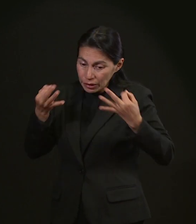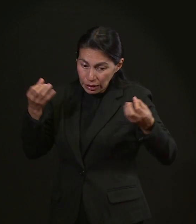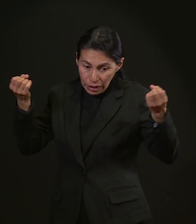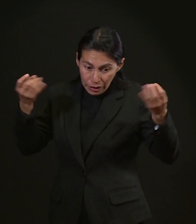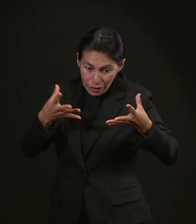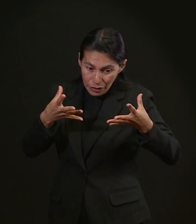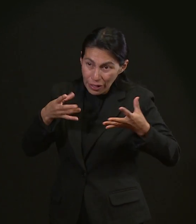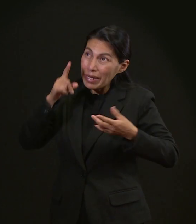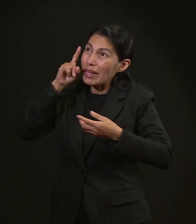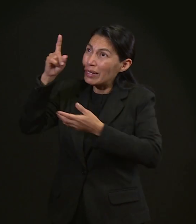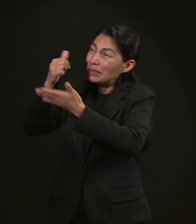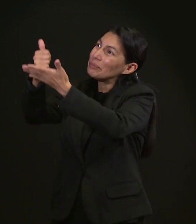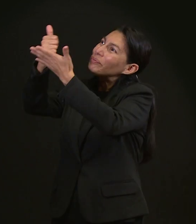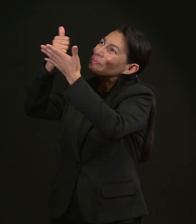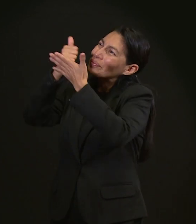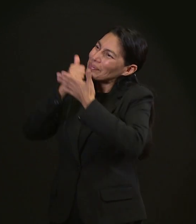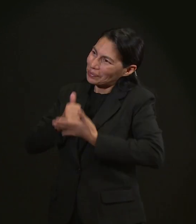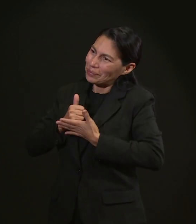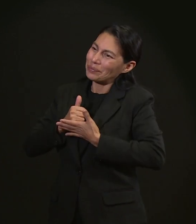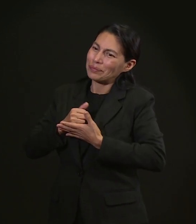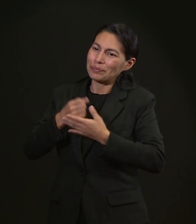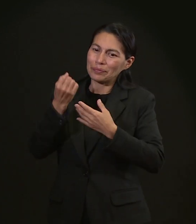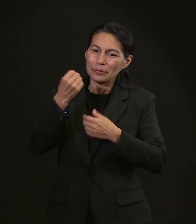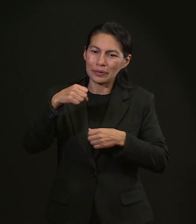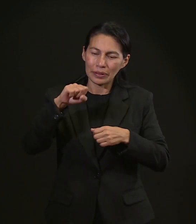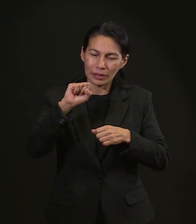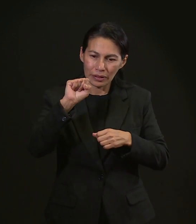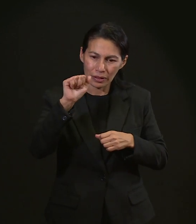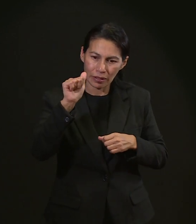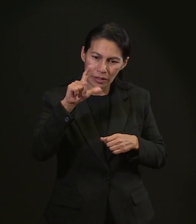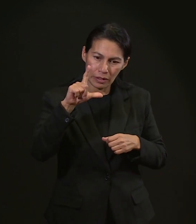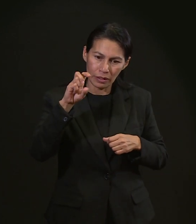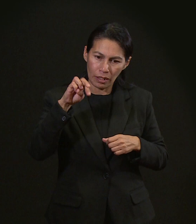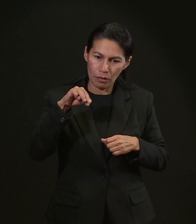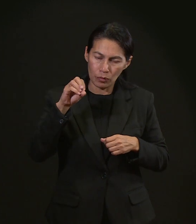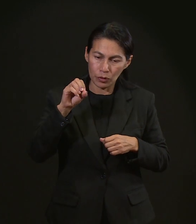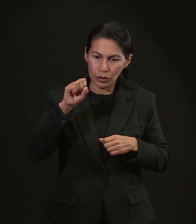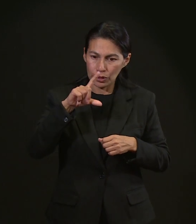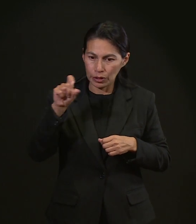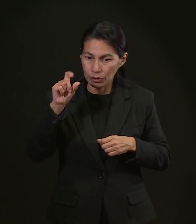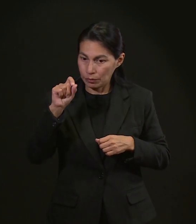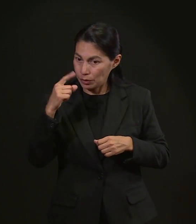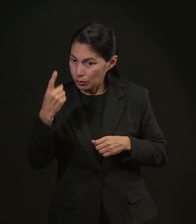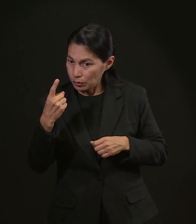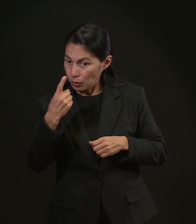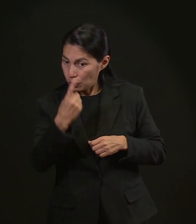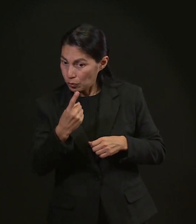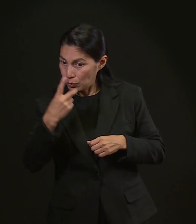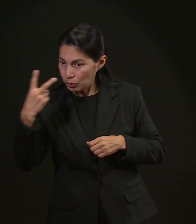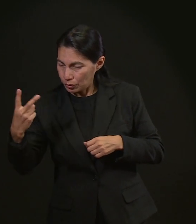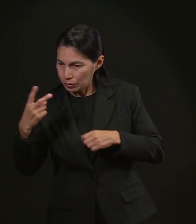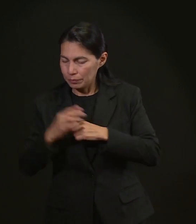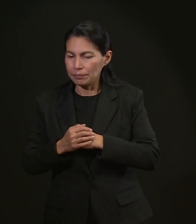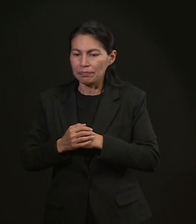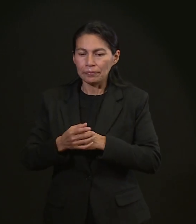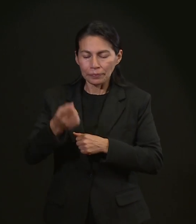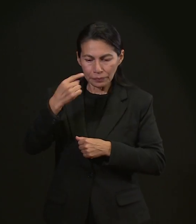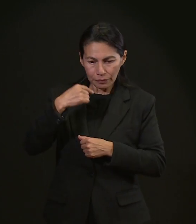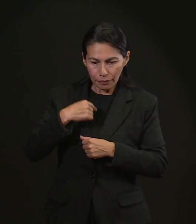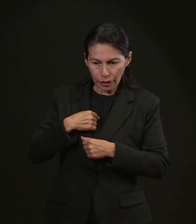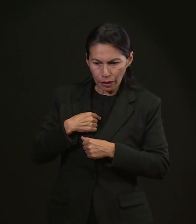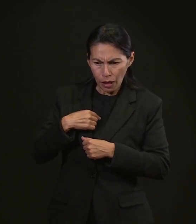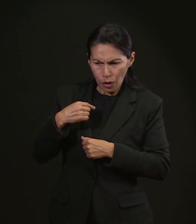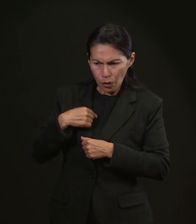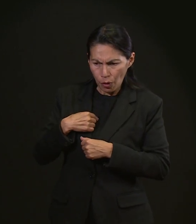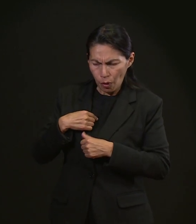cielos y la tierra salmos 121 del 1 al 2 y la mía es lo que